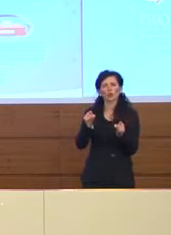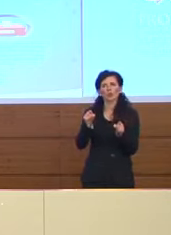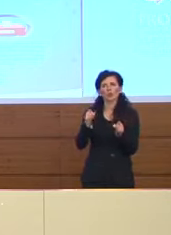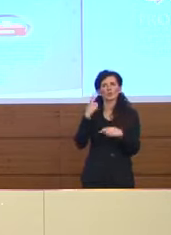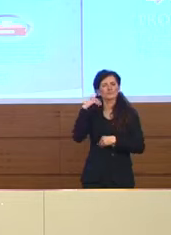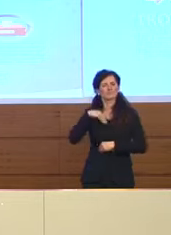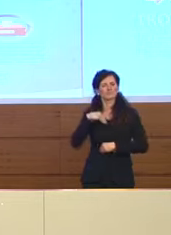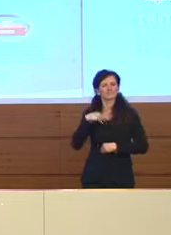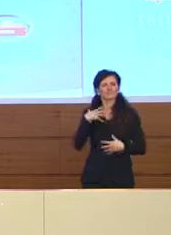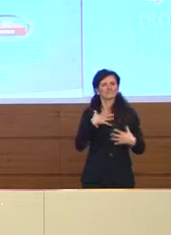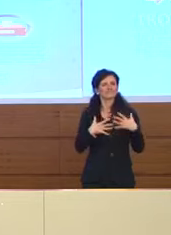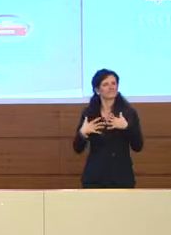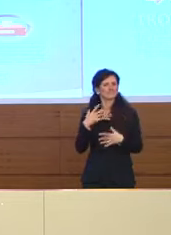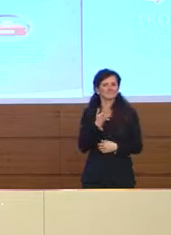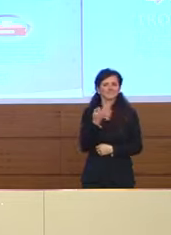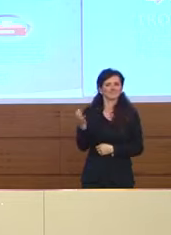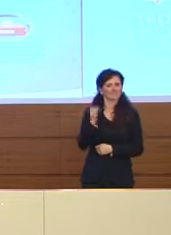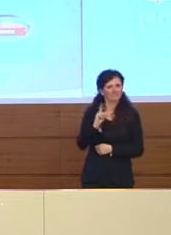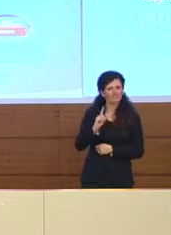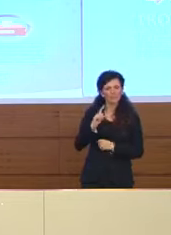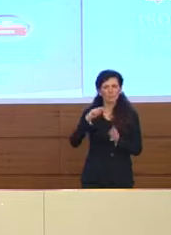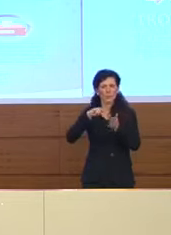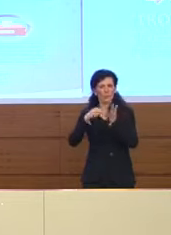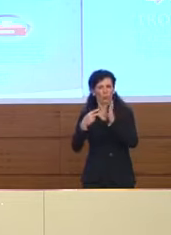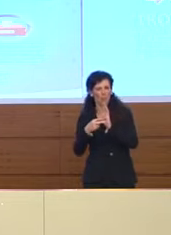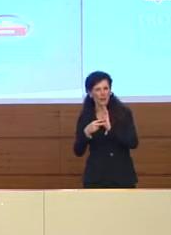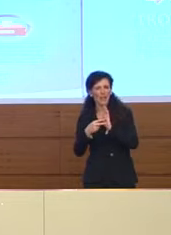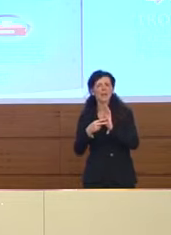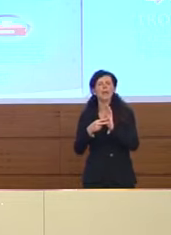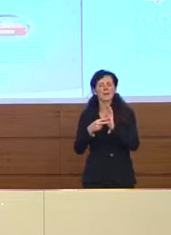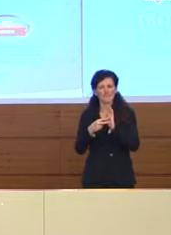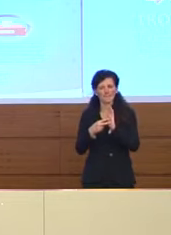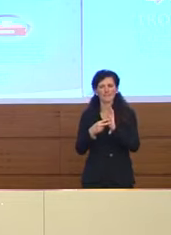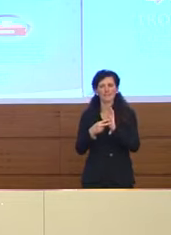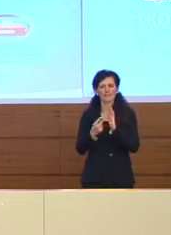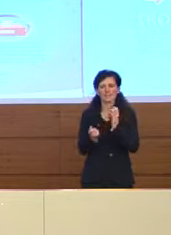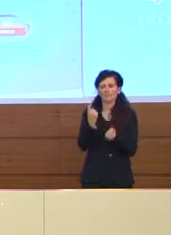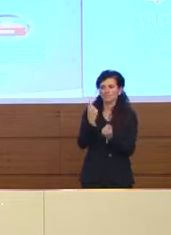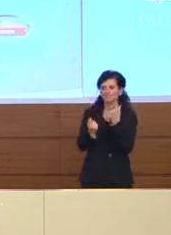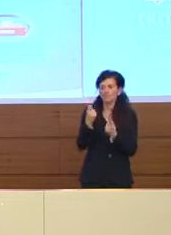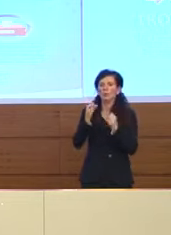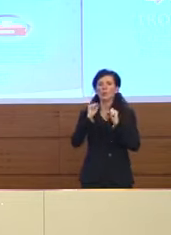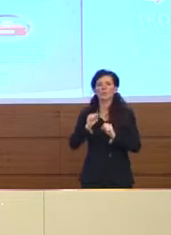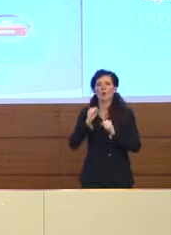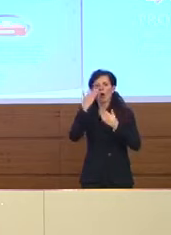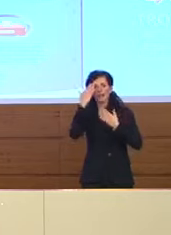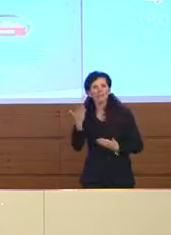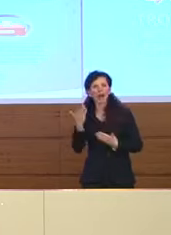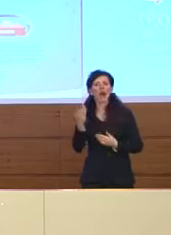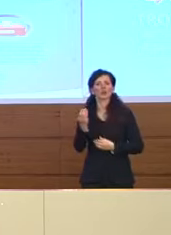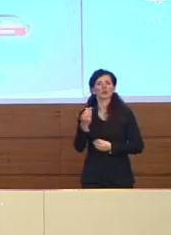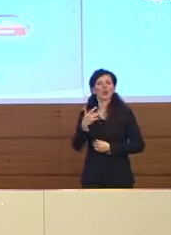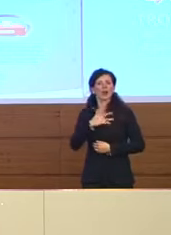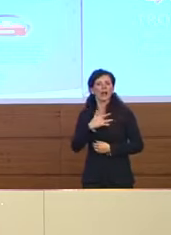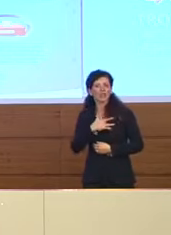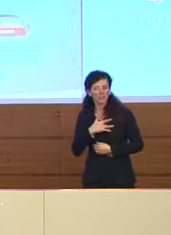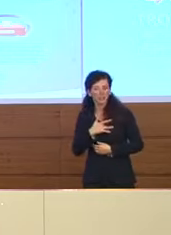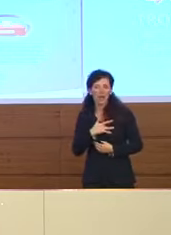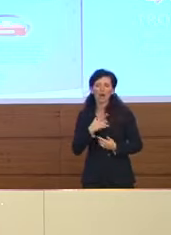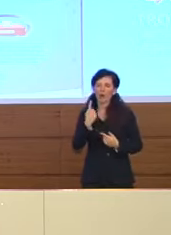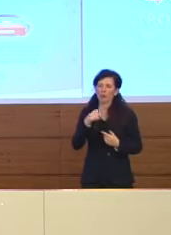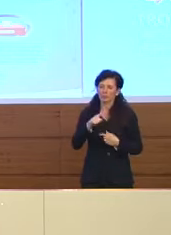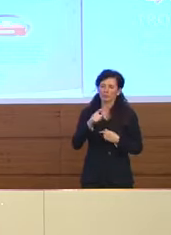compromissione delle funzioni un danno cardiaco sono tutte informazioni assolutamente